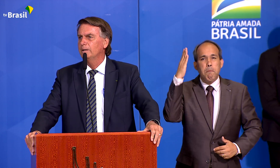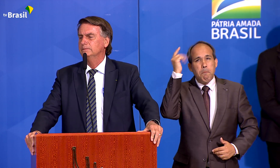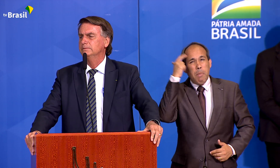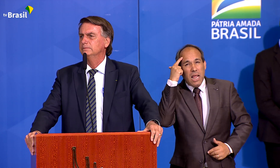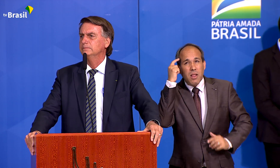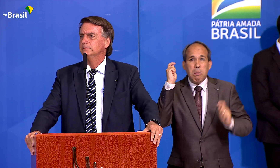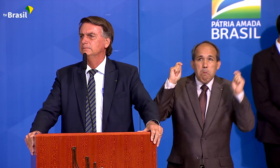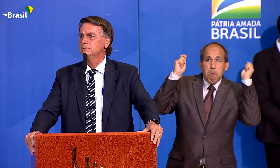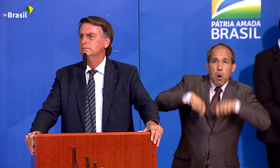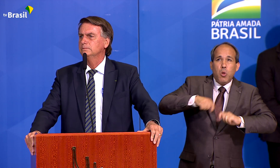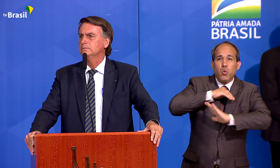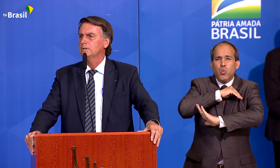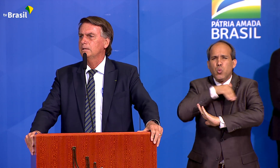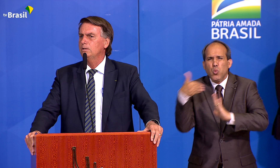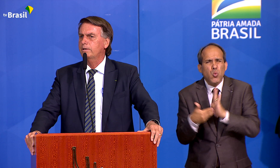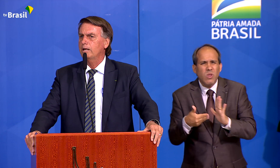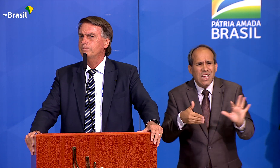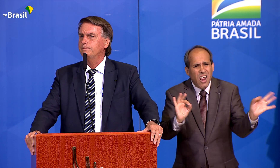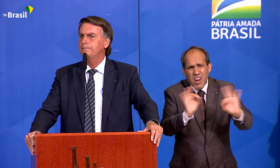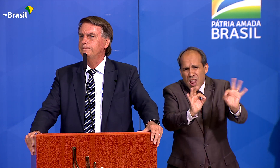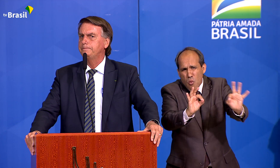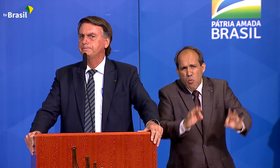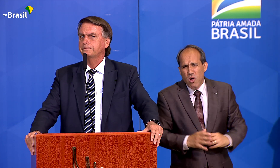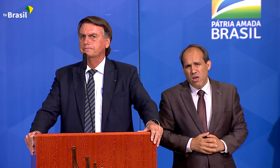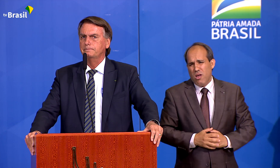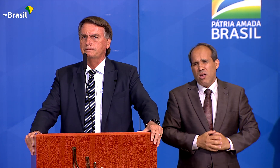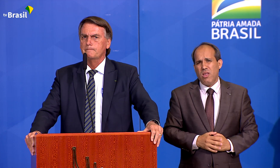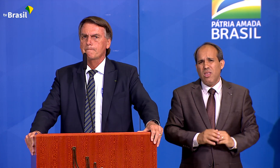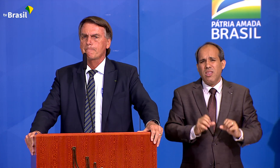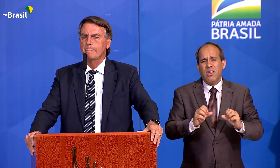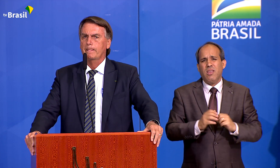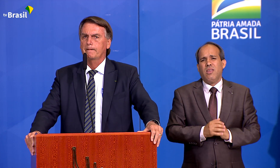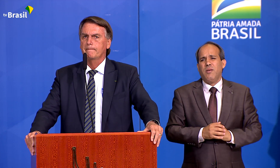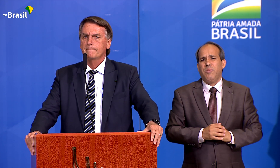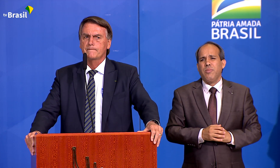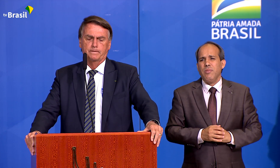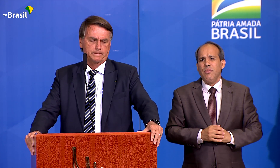nenhuma Oi e eu quero